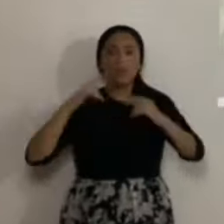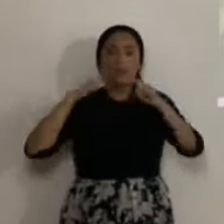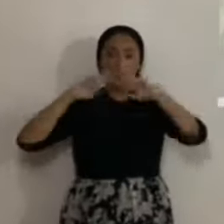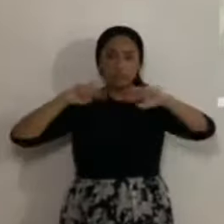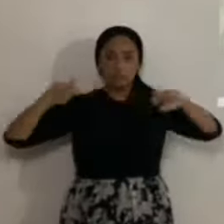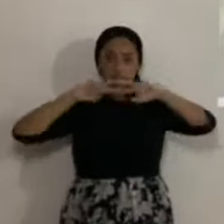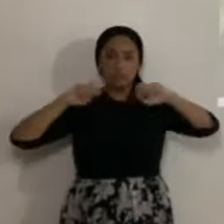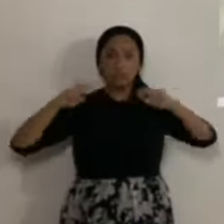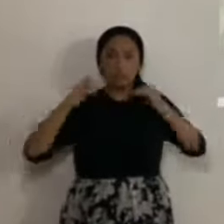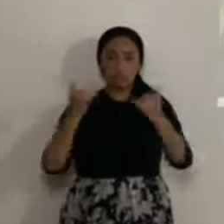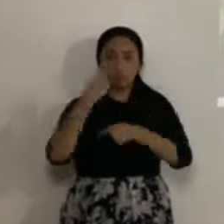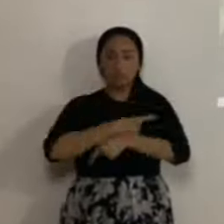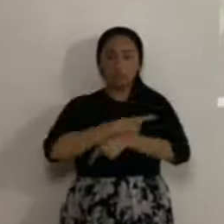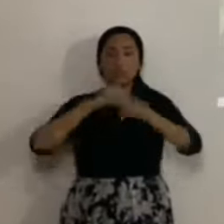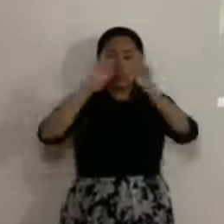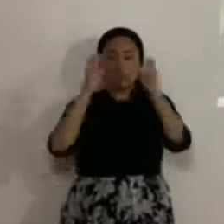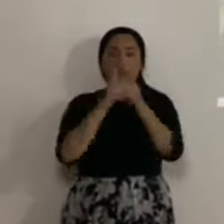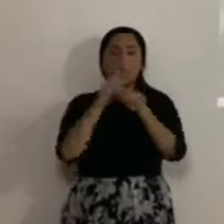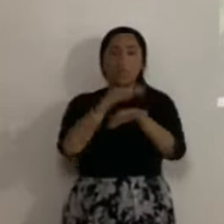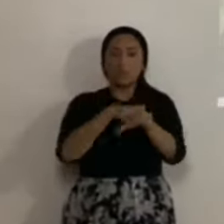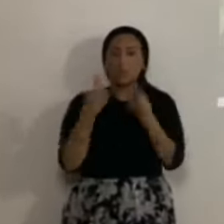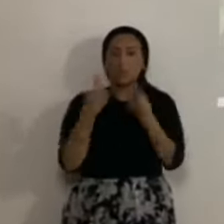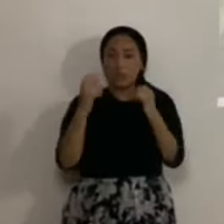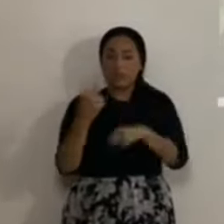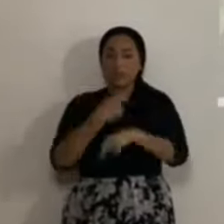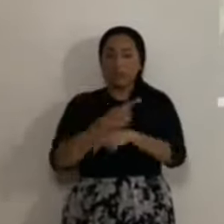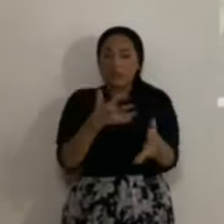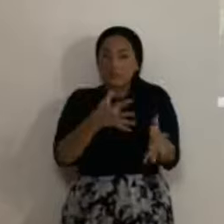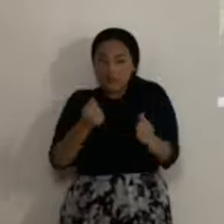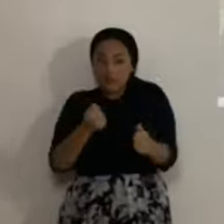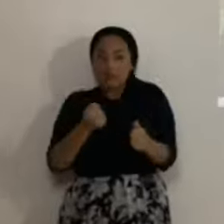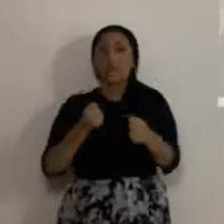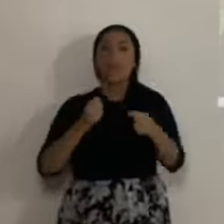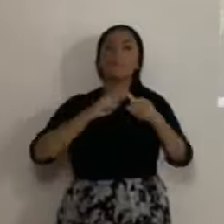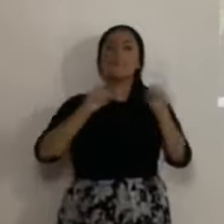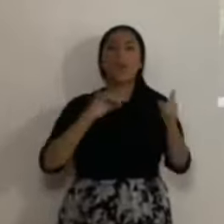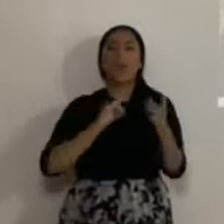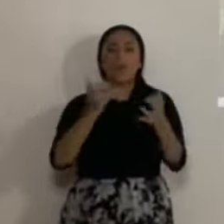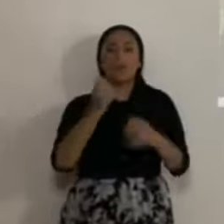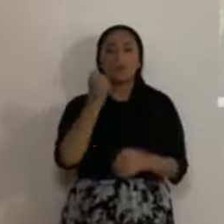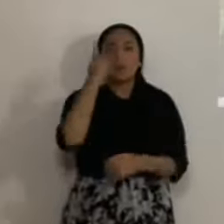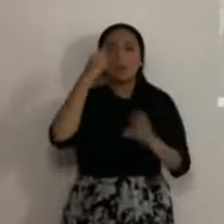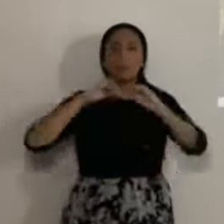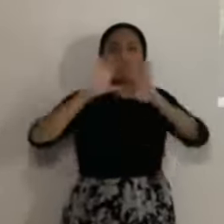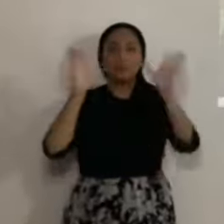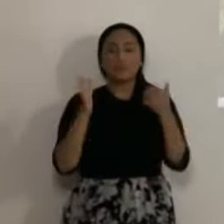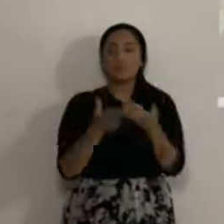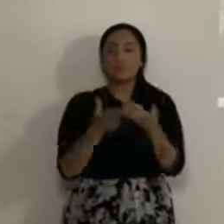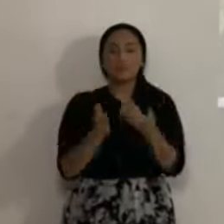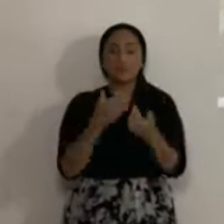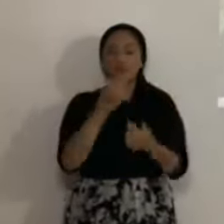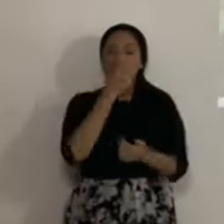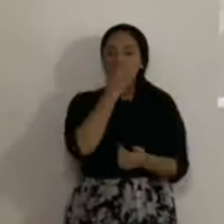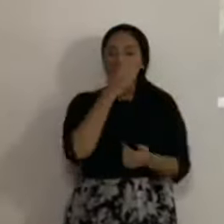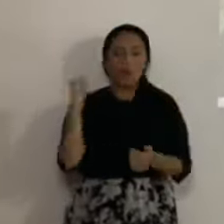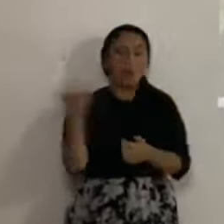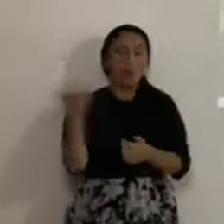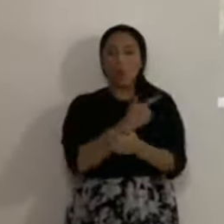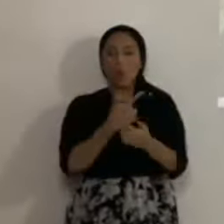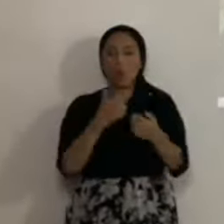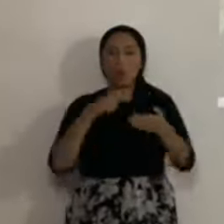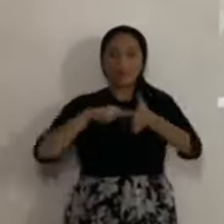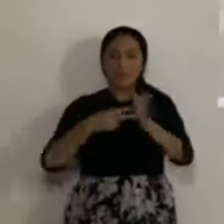este tema, con calma, me voy un poquito ligerito, pero, pero quiero que capten muy bien, todos estos